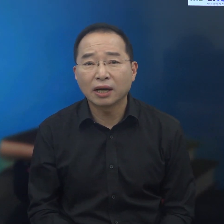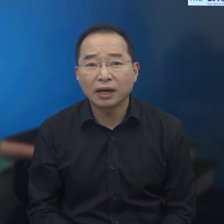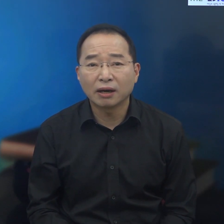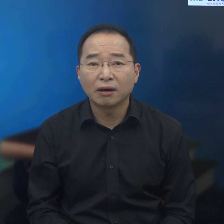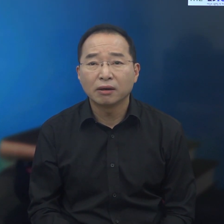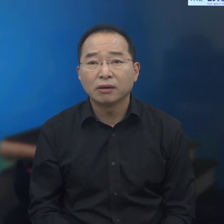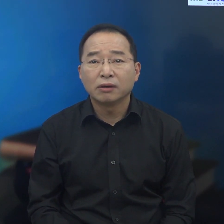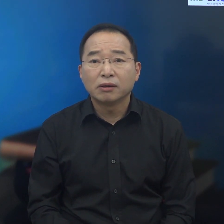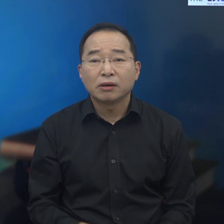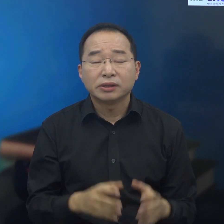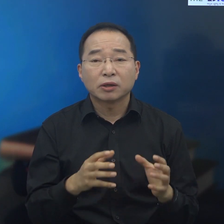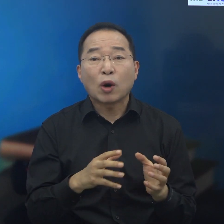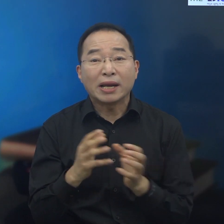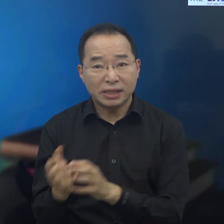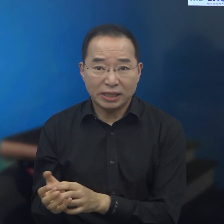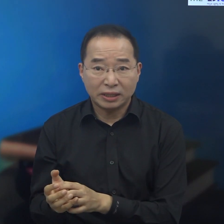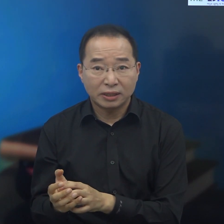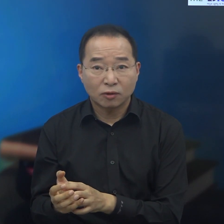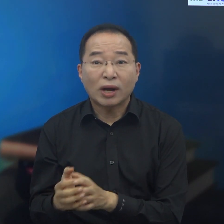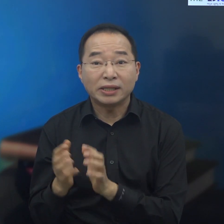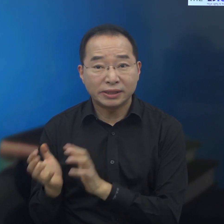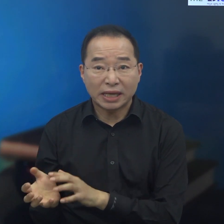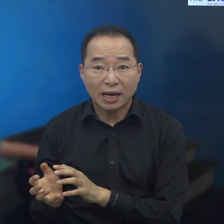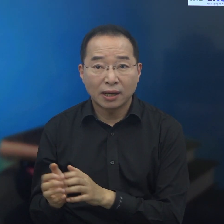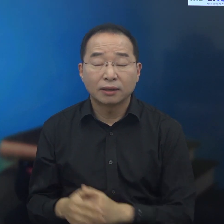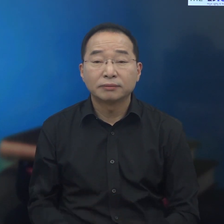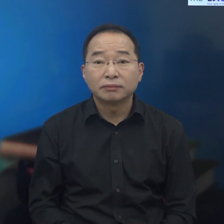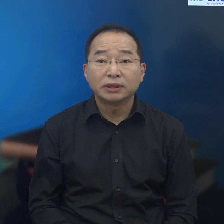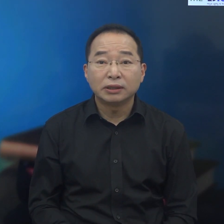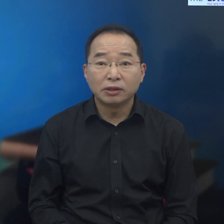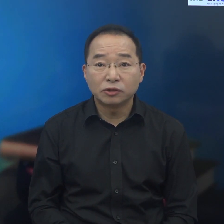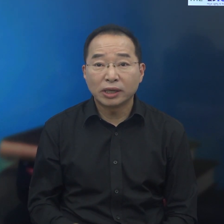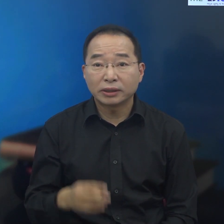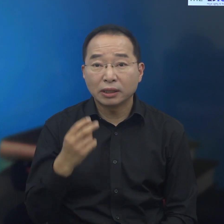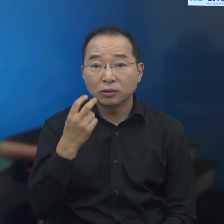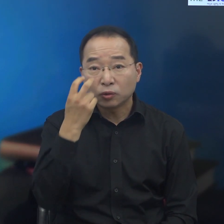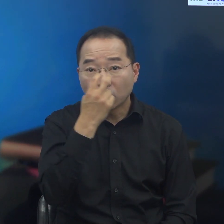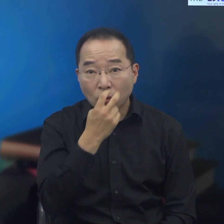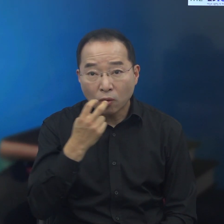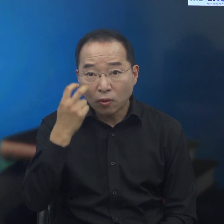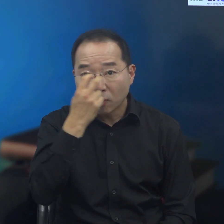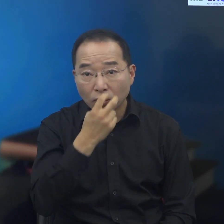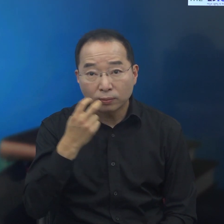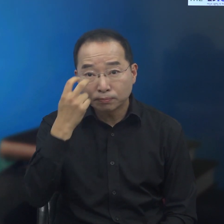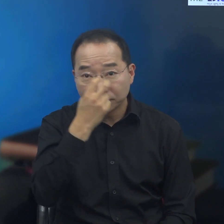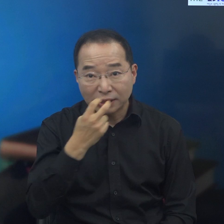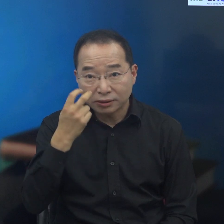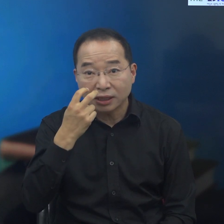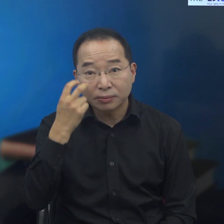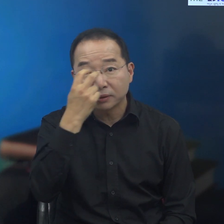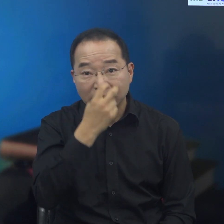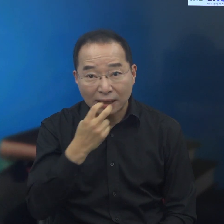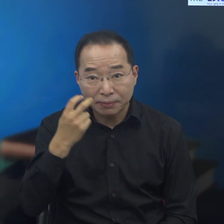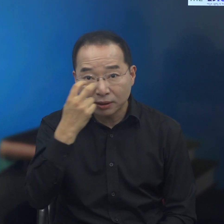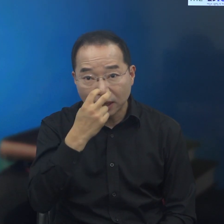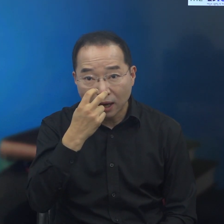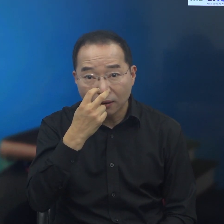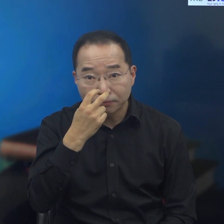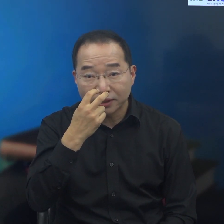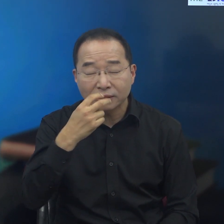그러다가 이제 관리자 이런 식으로 할 때는 요거 플러스, 다시 보면 살핀다